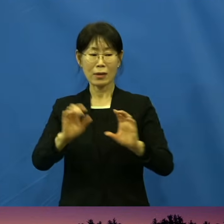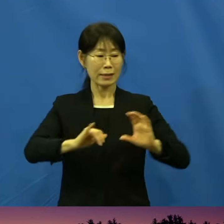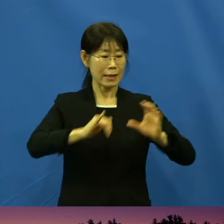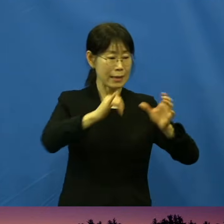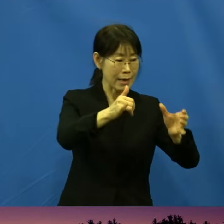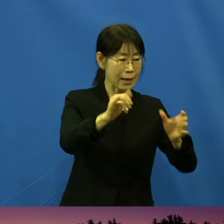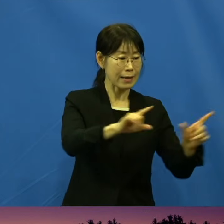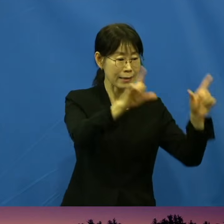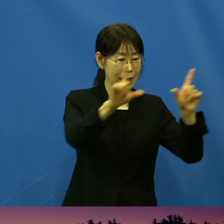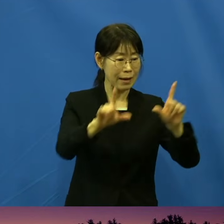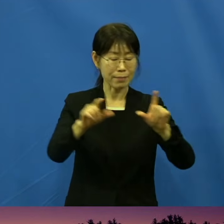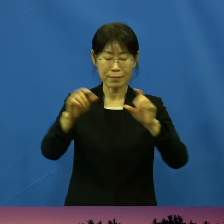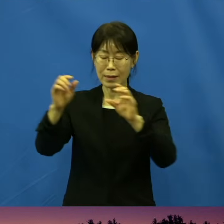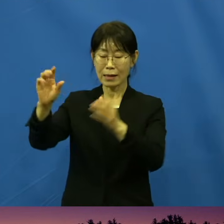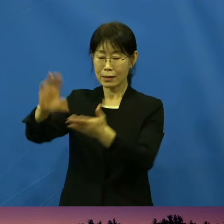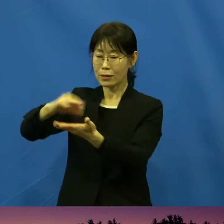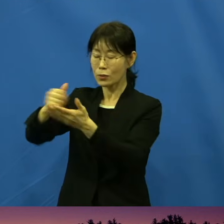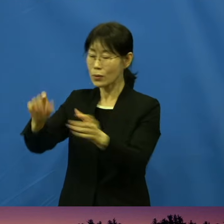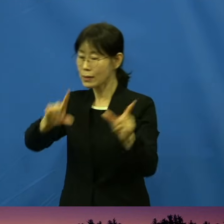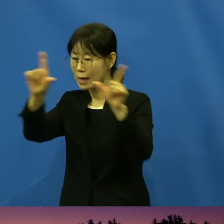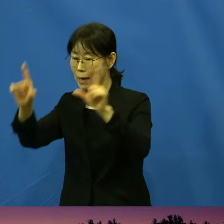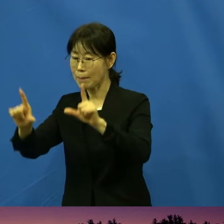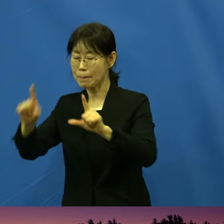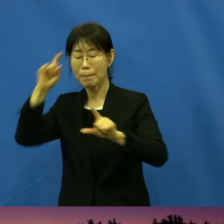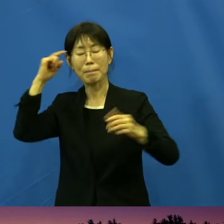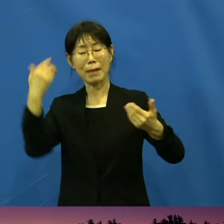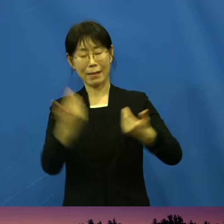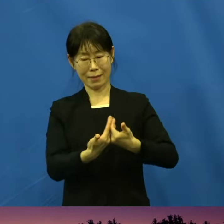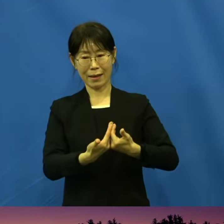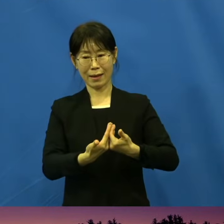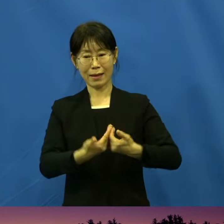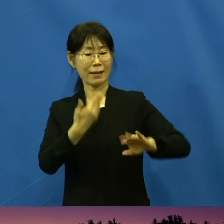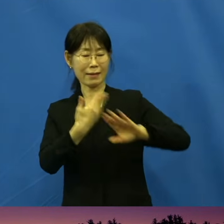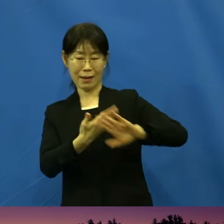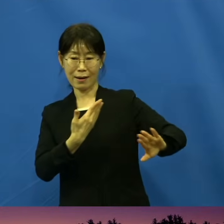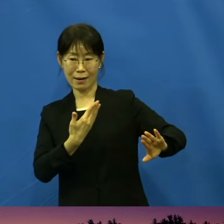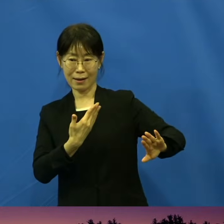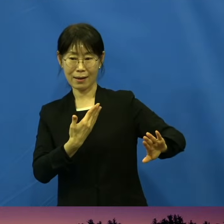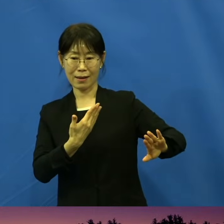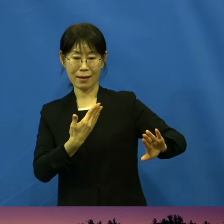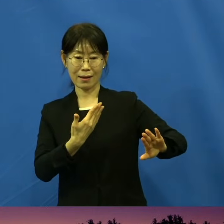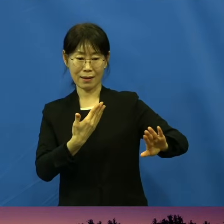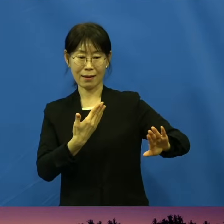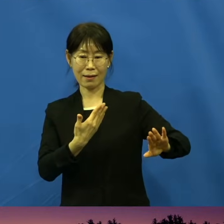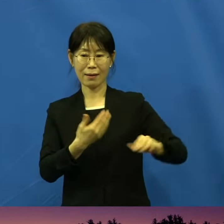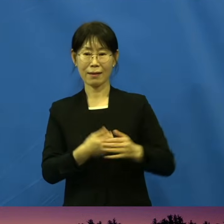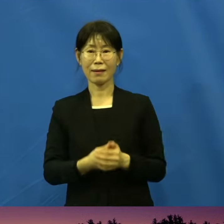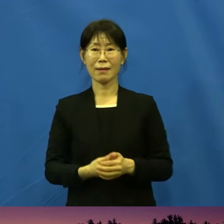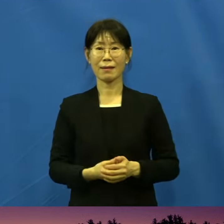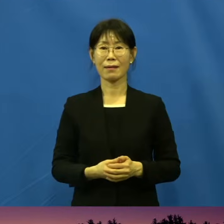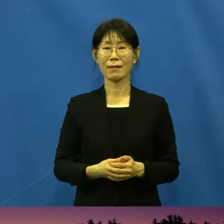삶, 이게 뭐예요? 셀프 세크리파이스, 자기 희생적인 삶이에요.